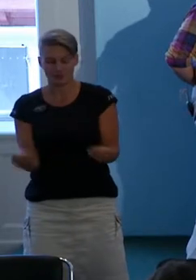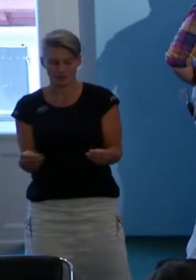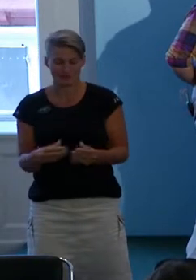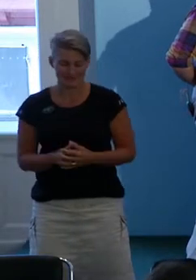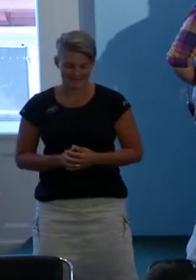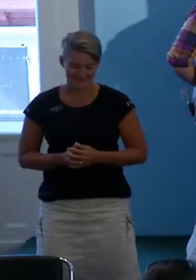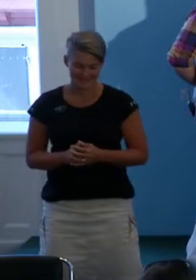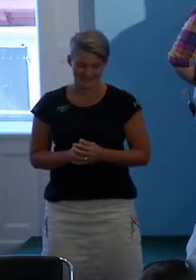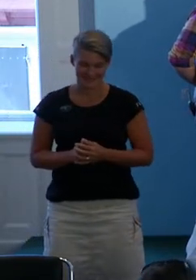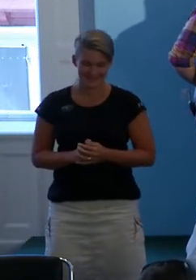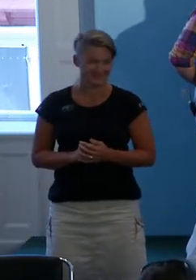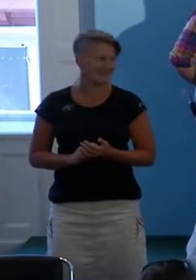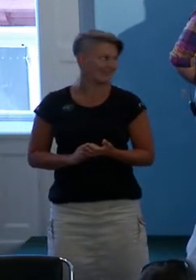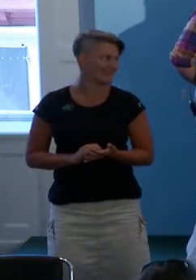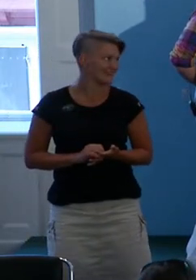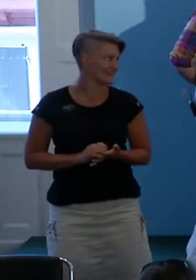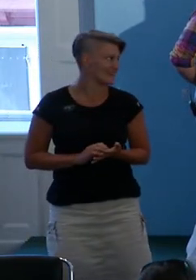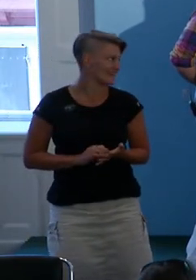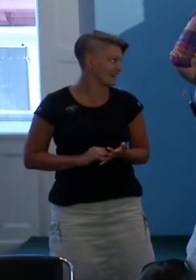Vad säger ni om det?